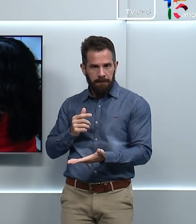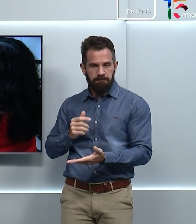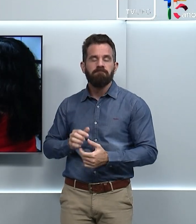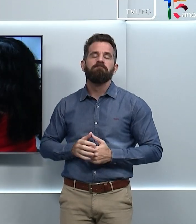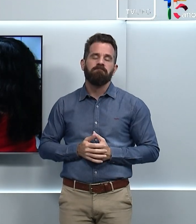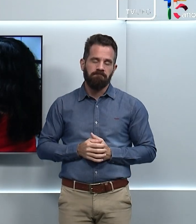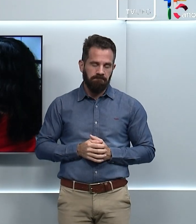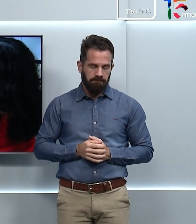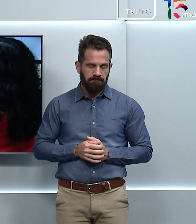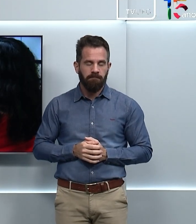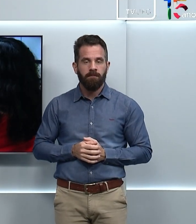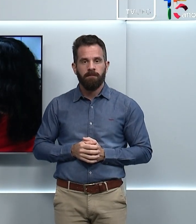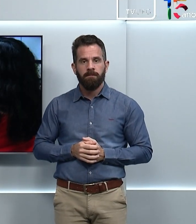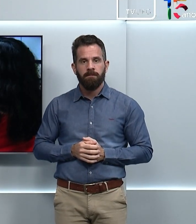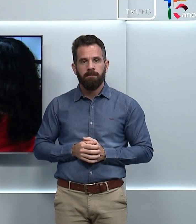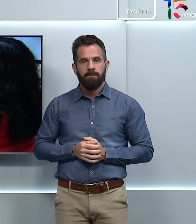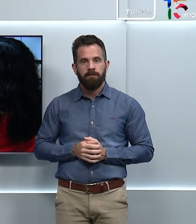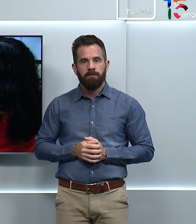ovg.org.br.